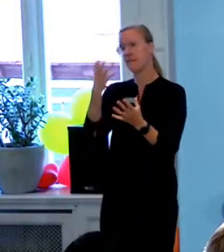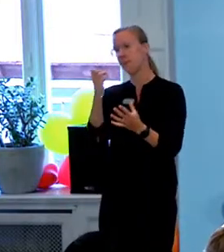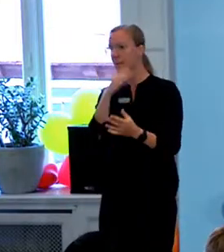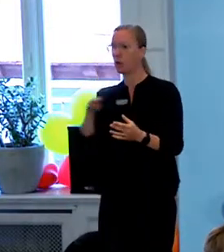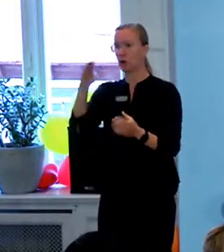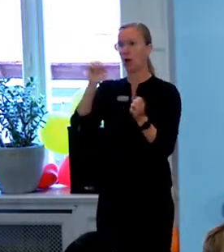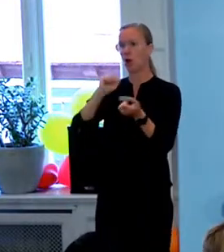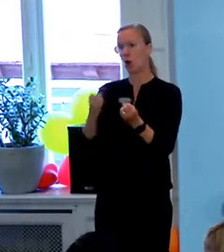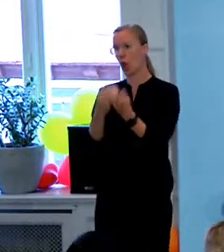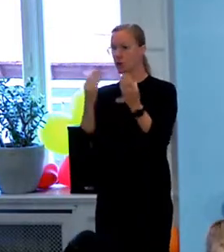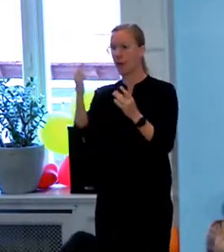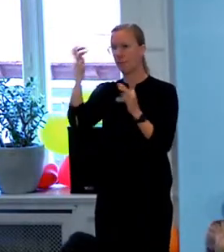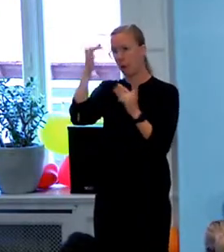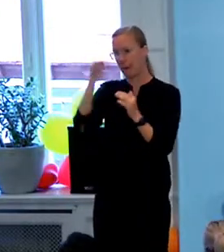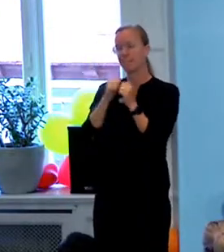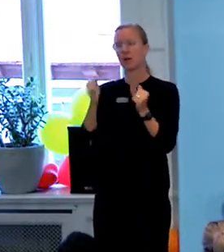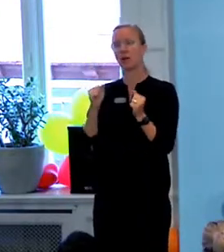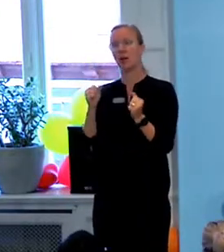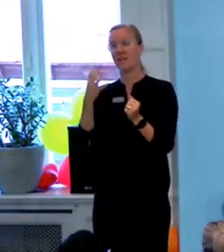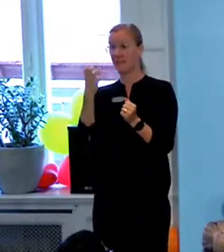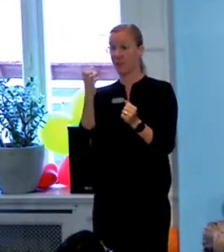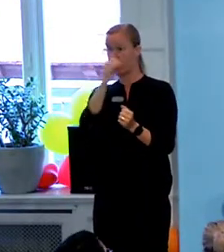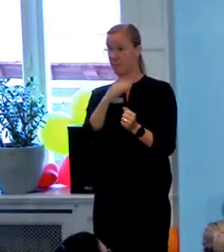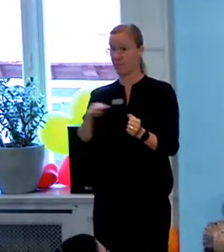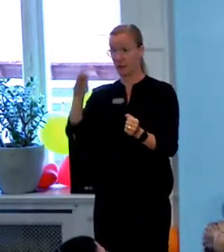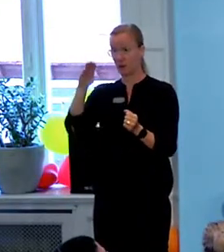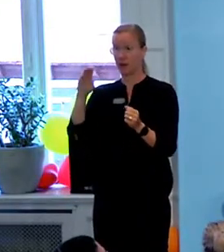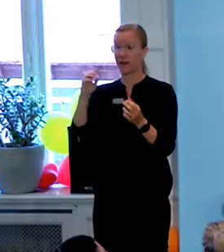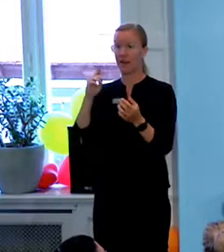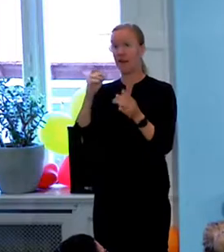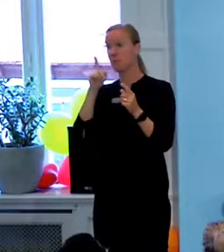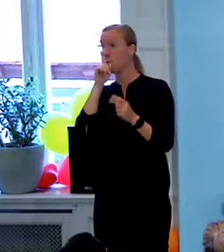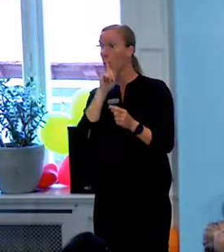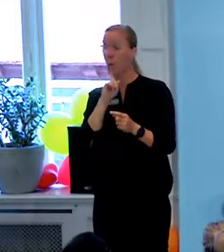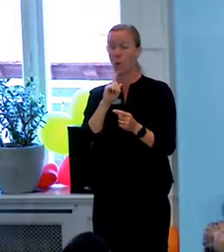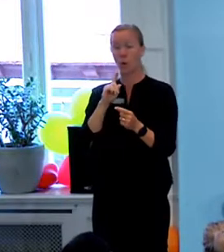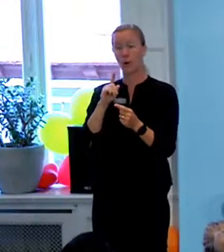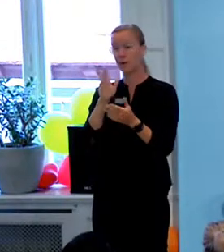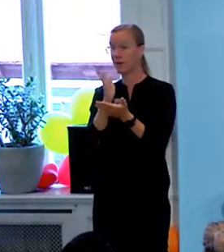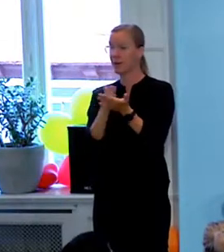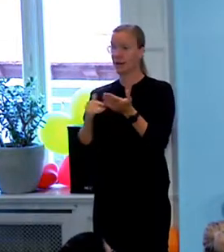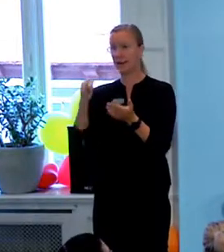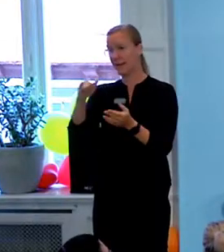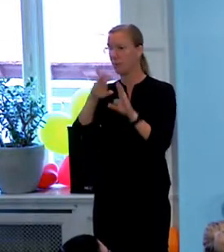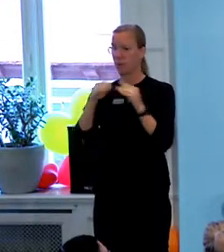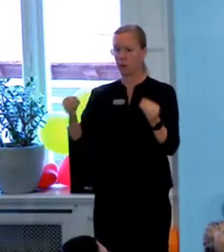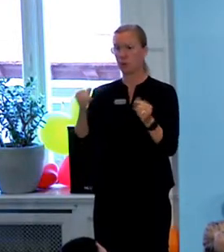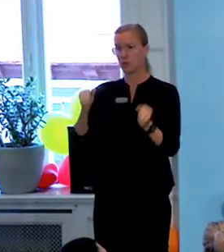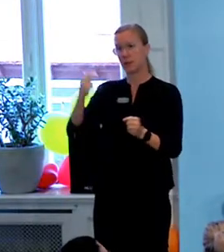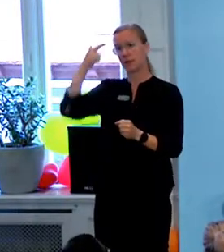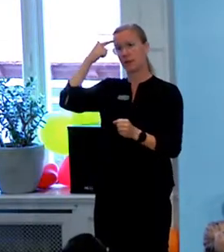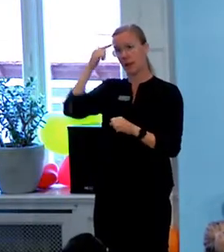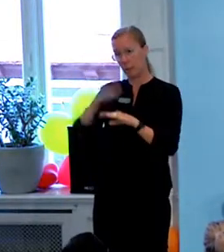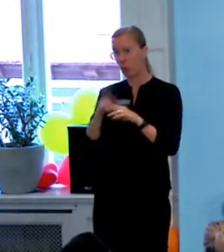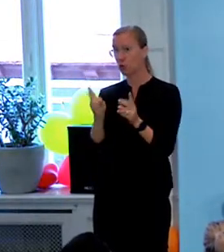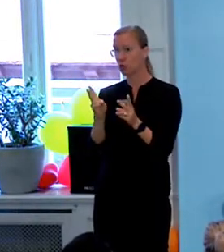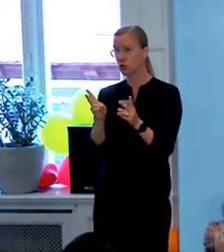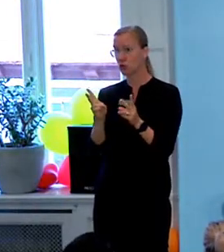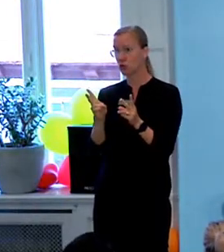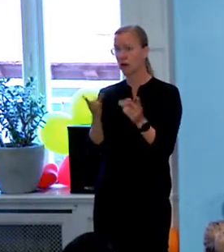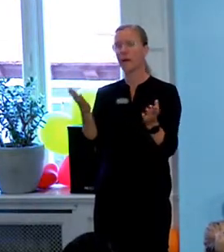och därför ska vi ändra det. 50 miljoner är en ganska väldigt liten del av kommunernas budget. Det tycker jag också man behöver ha med. Jag tror kanske att